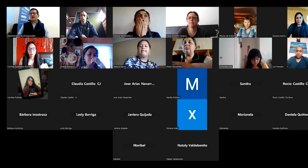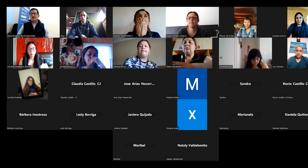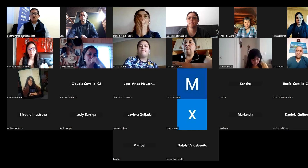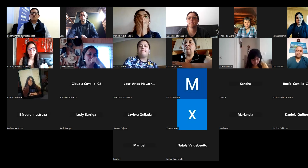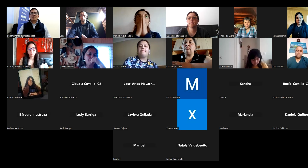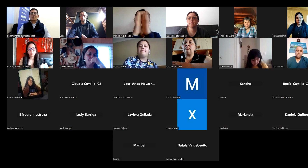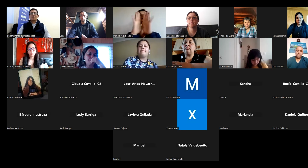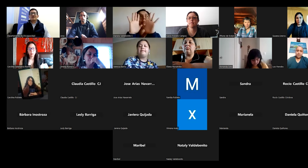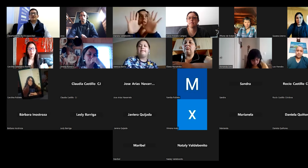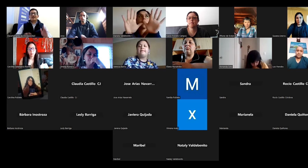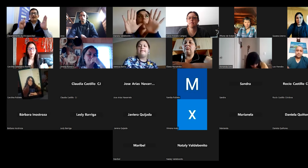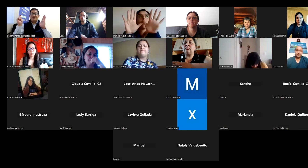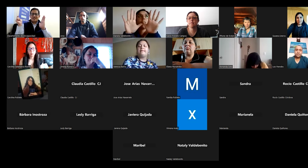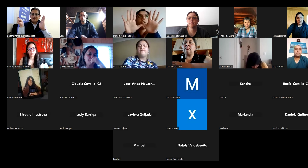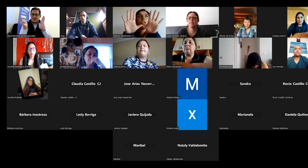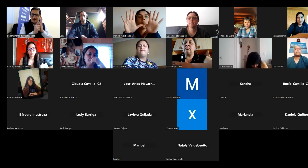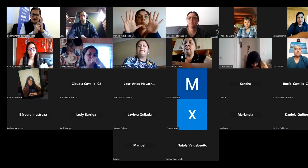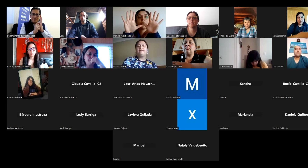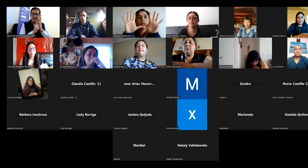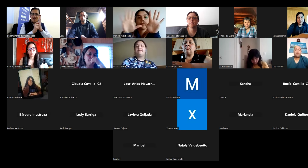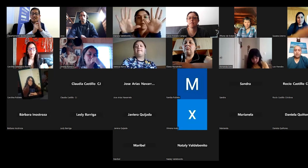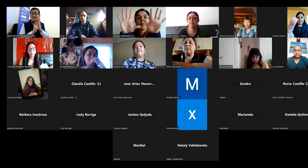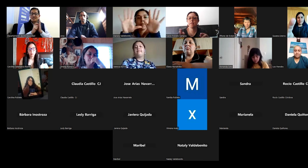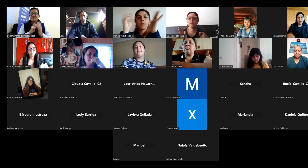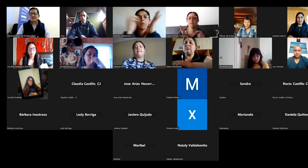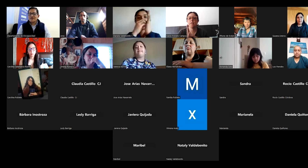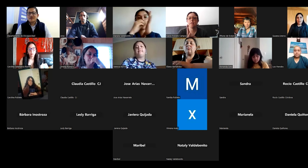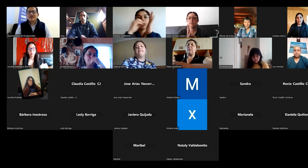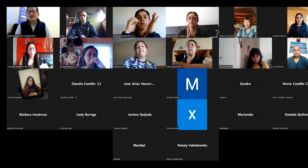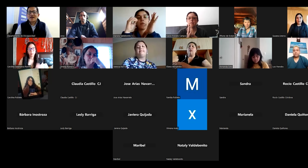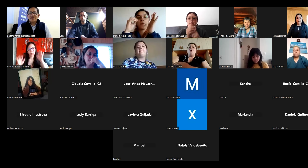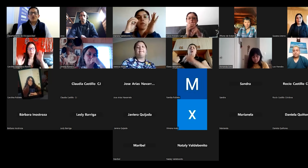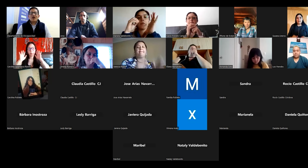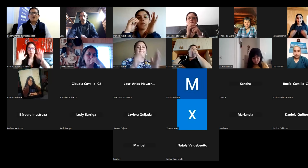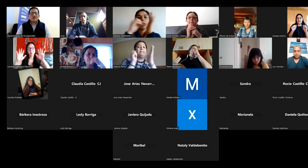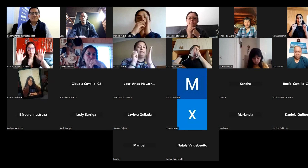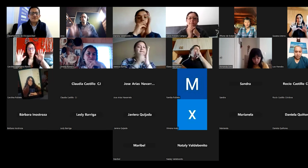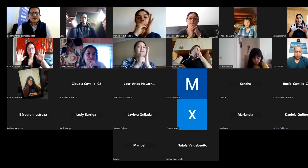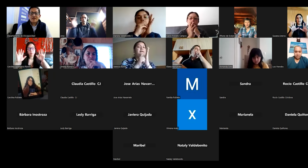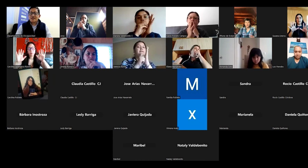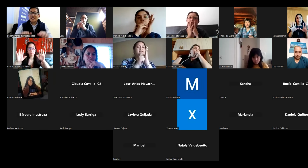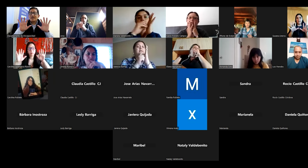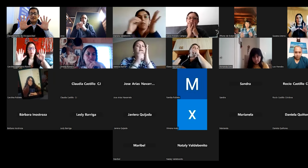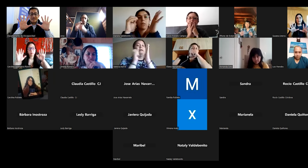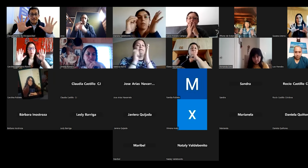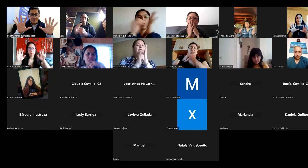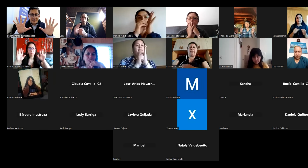¿cómo diríamos entonces esa fecha? la fecha la fecha que está ahí del chat a ver cómo la dejamos ya 10